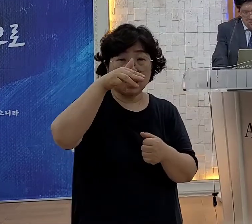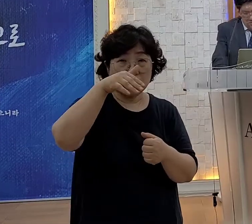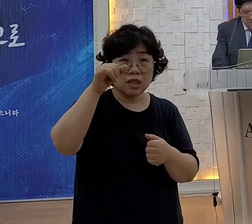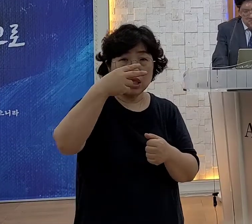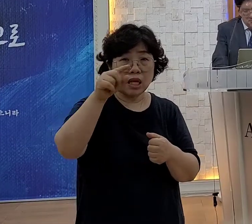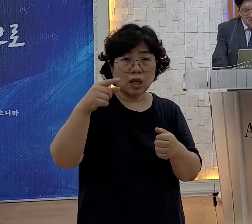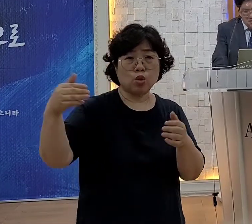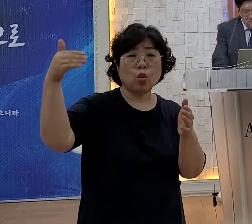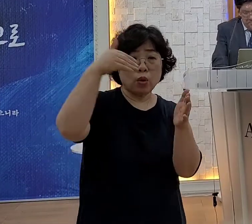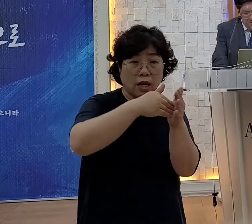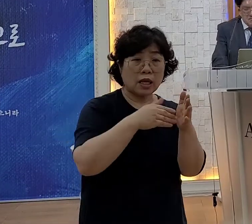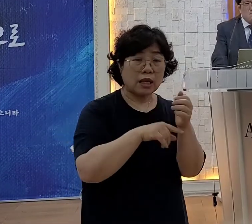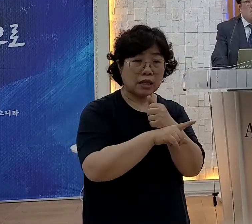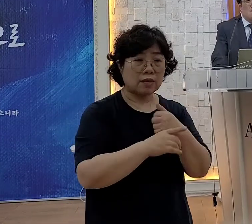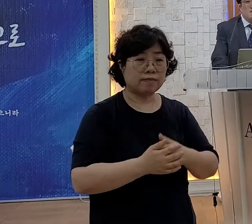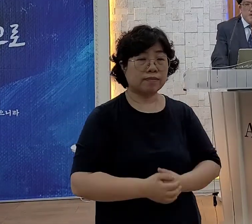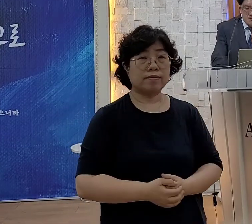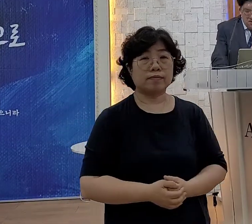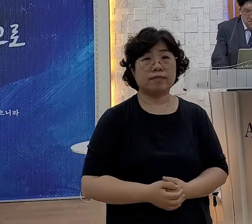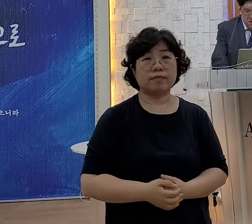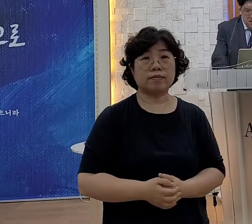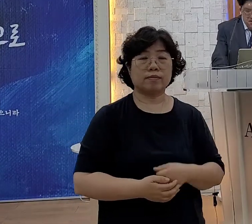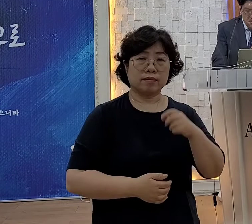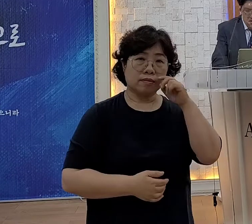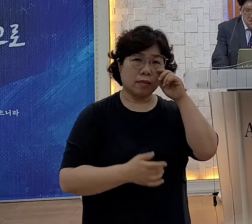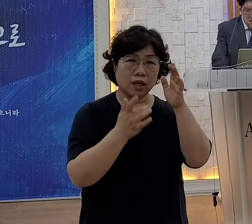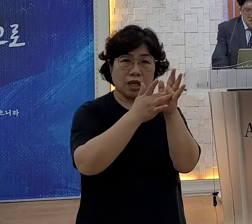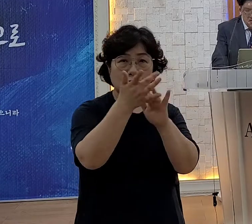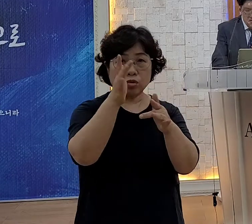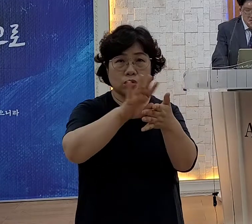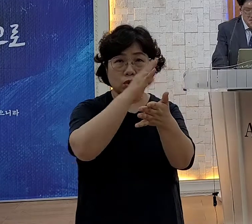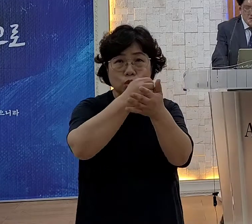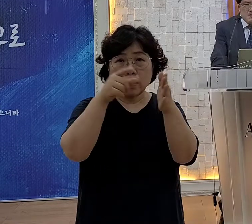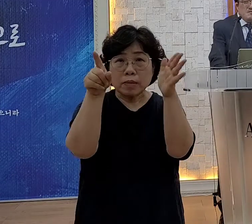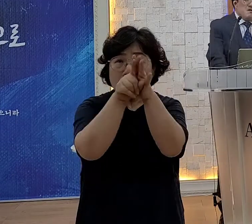예수 그리스도를 믿음으로 말미암아.